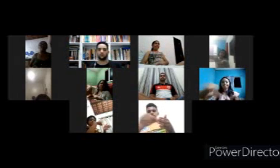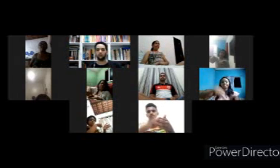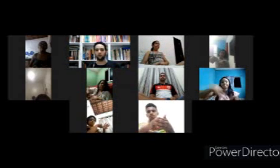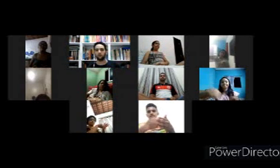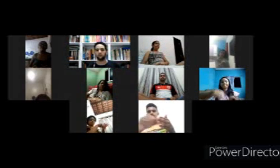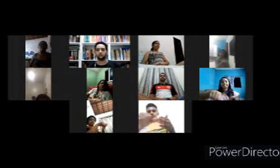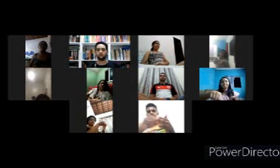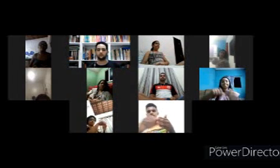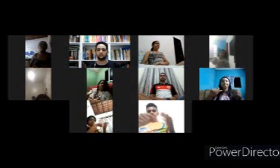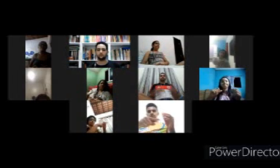Apontador.